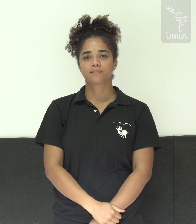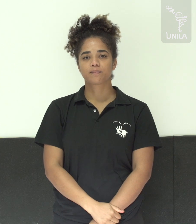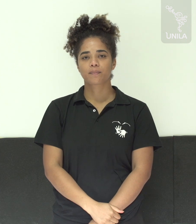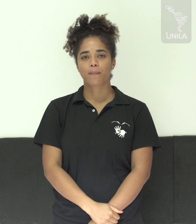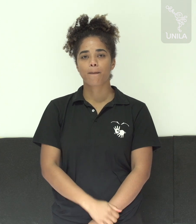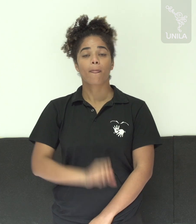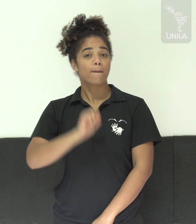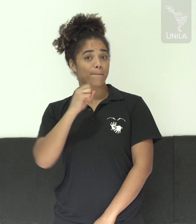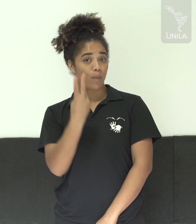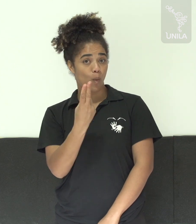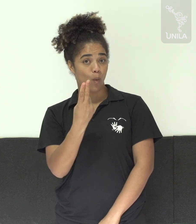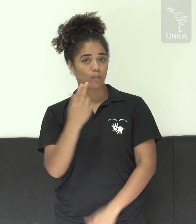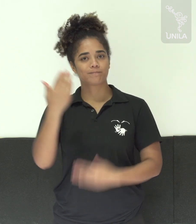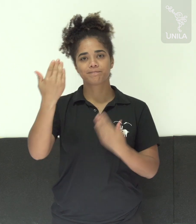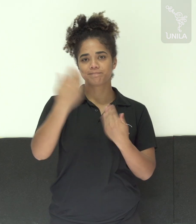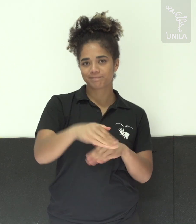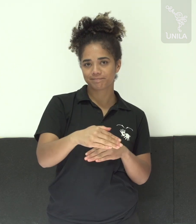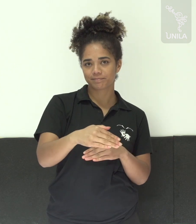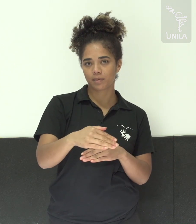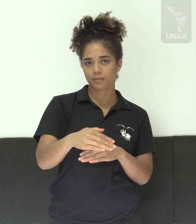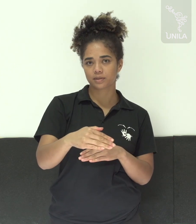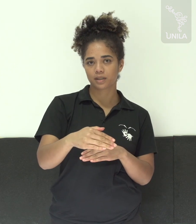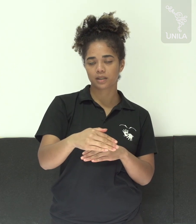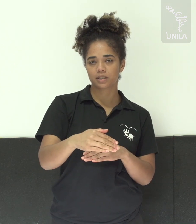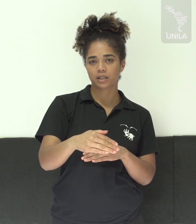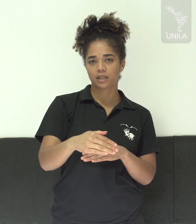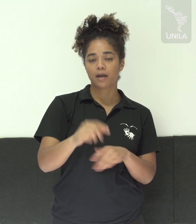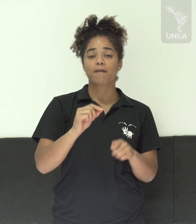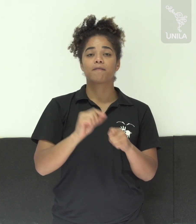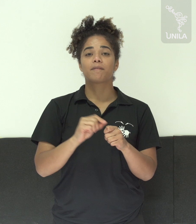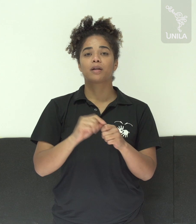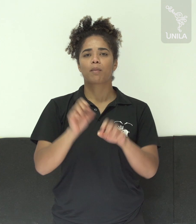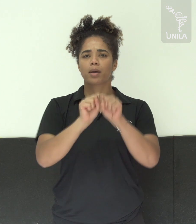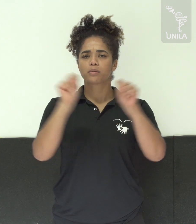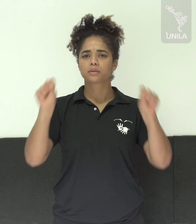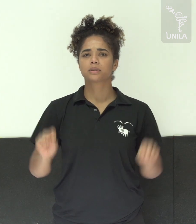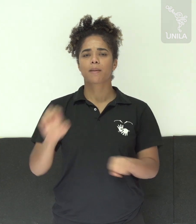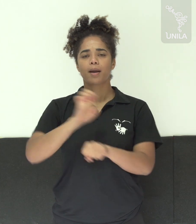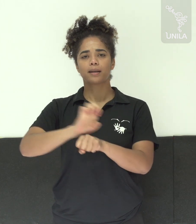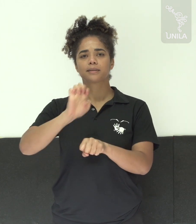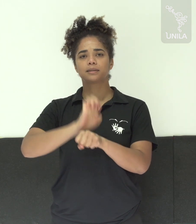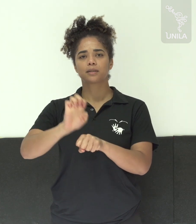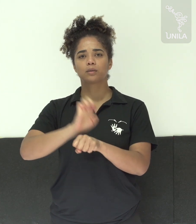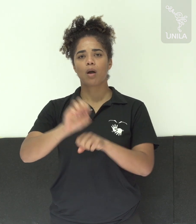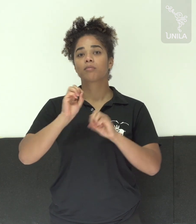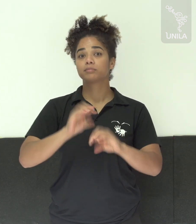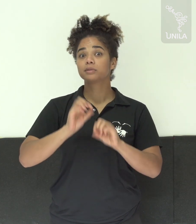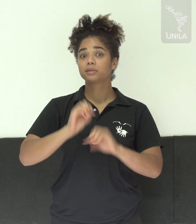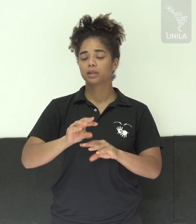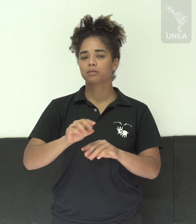ou de exames de certificação realizados pelos sistemas estaduais de ensino,